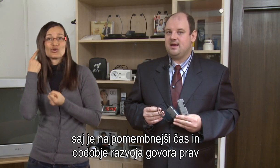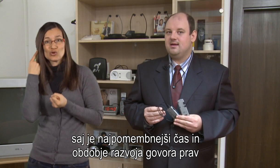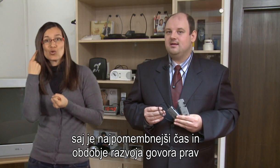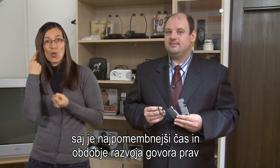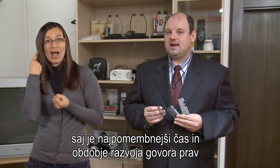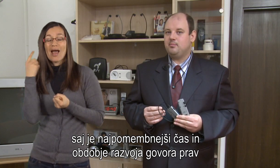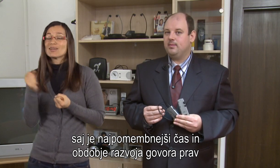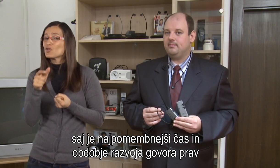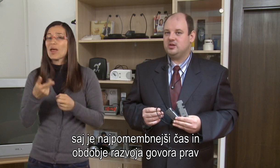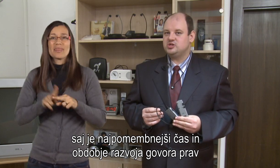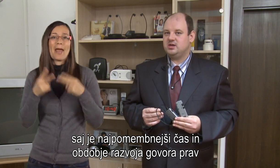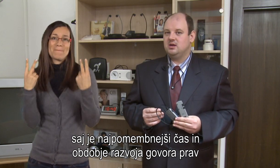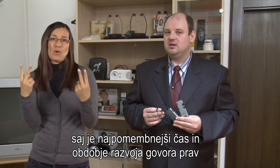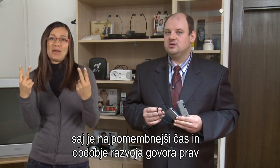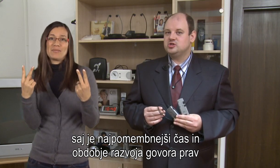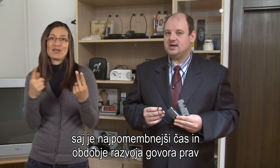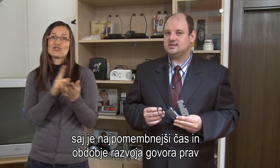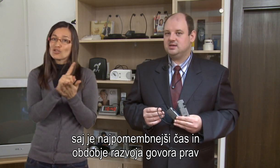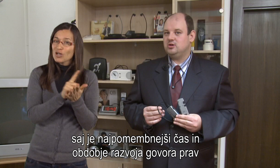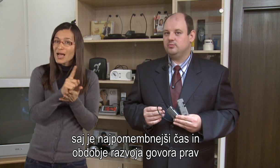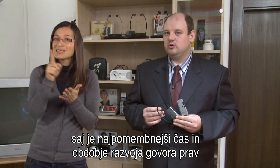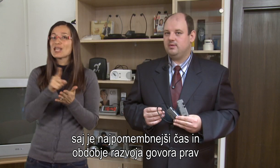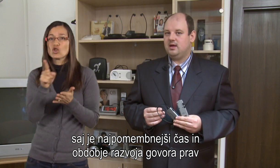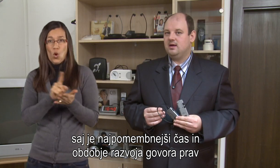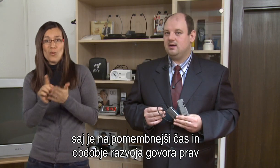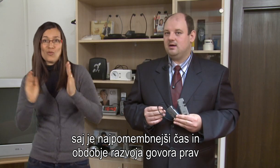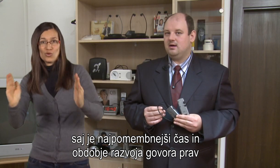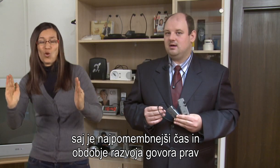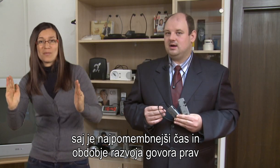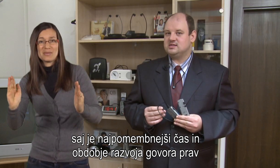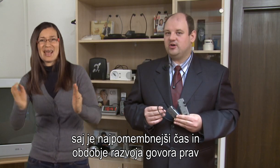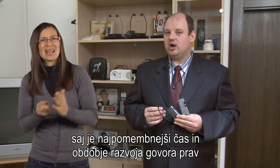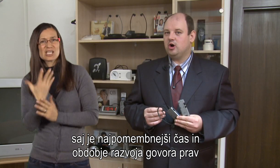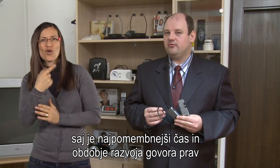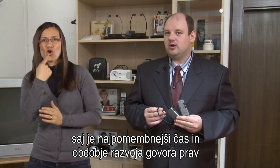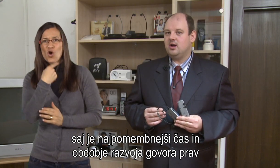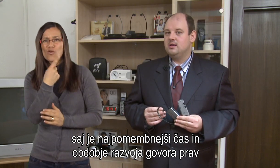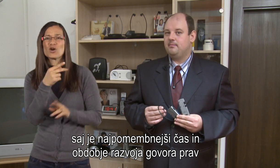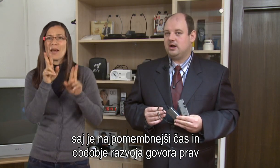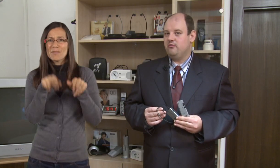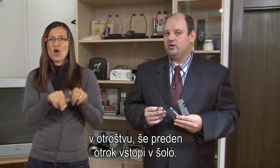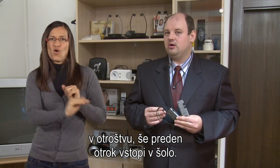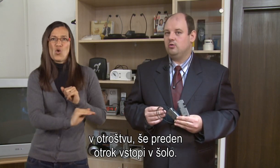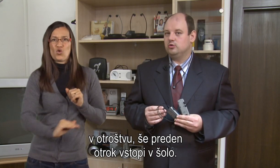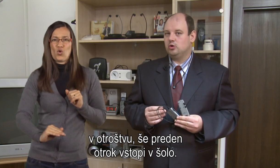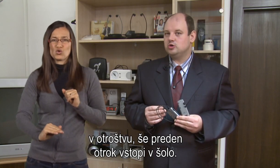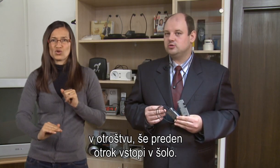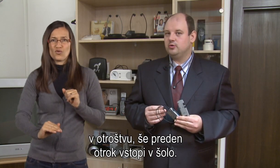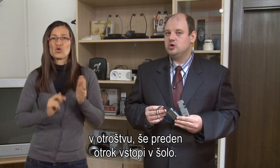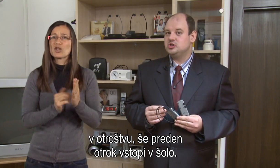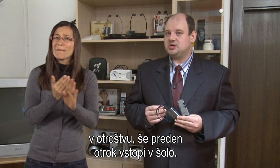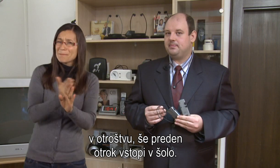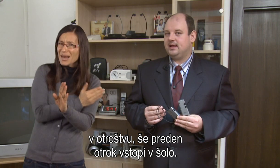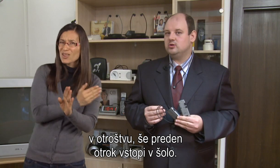saj je najpomembnejši čas in obdobje razvoja govora prav v